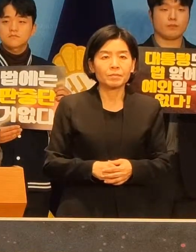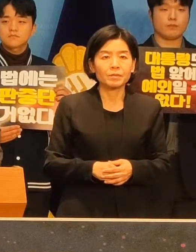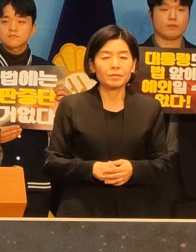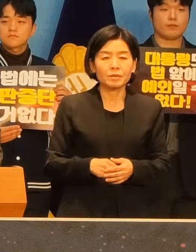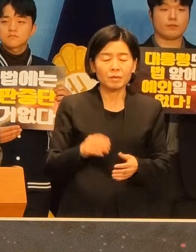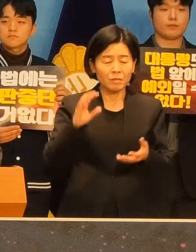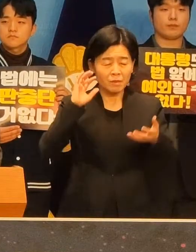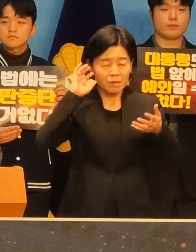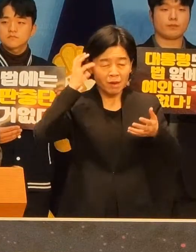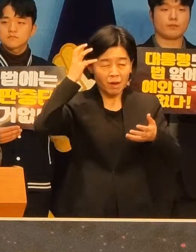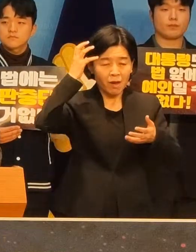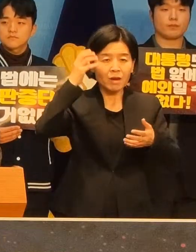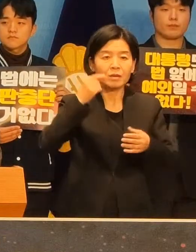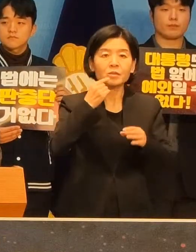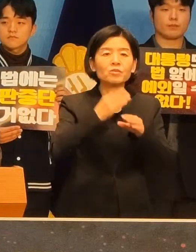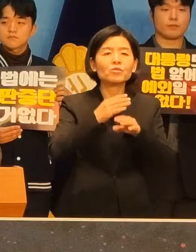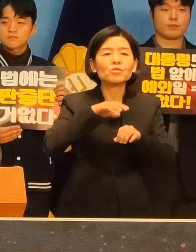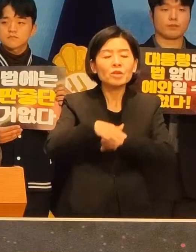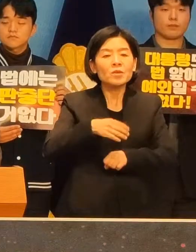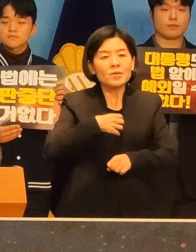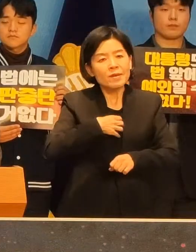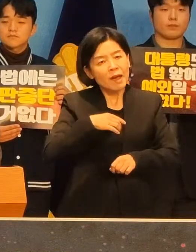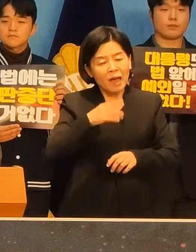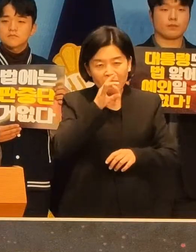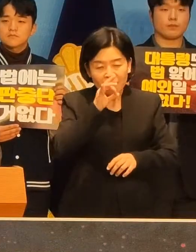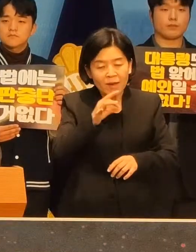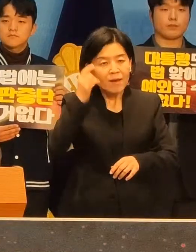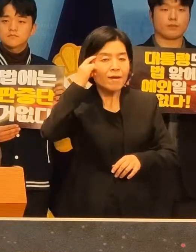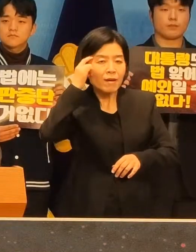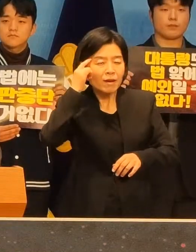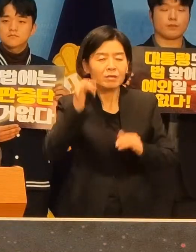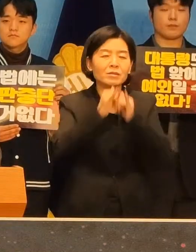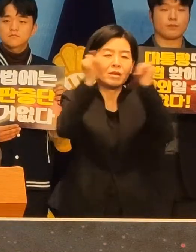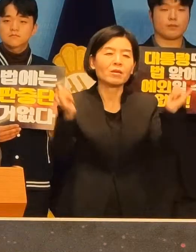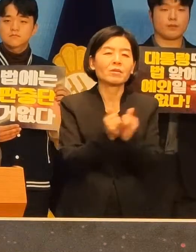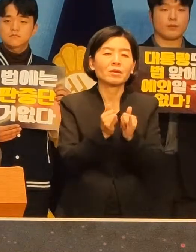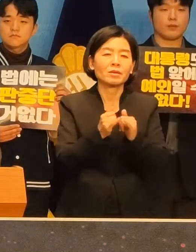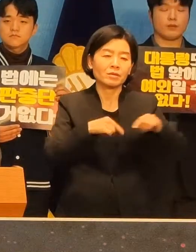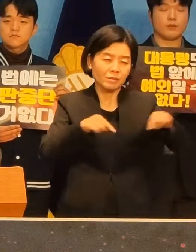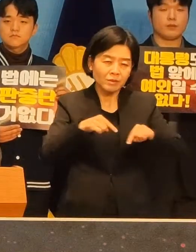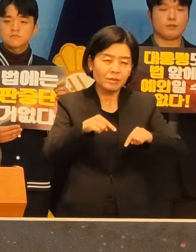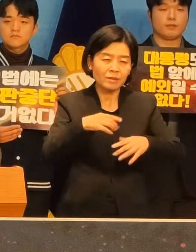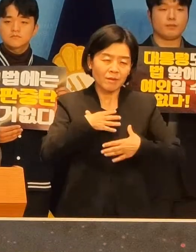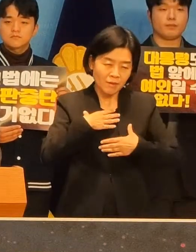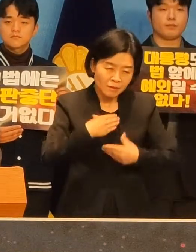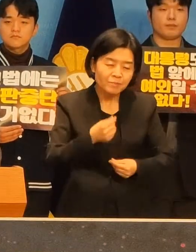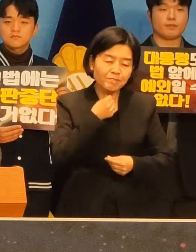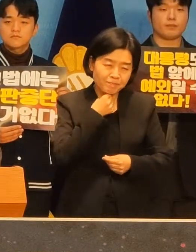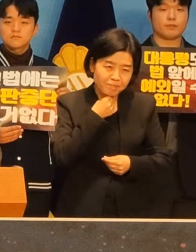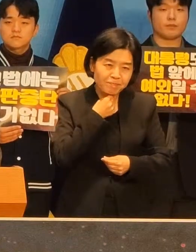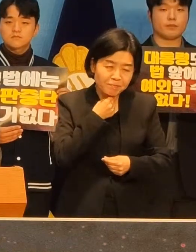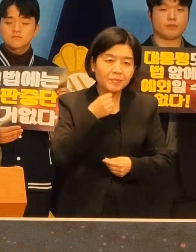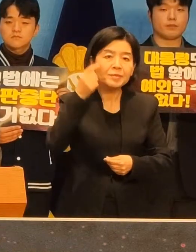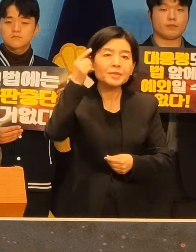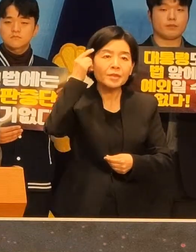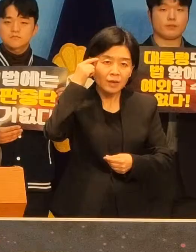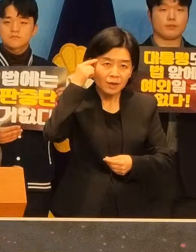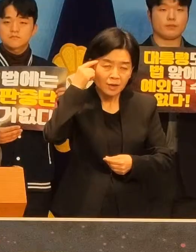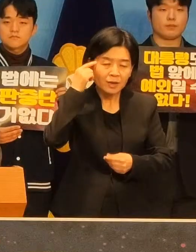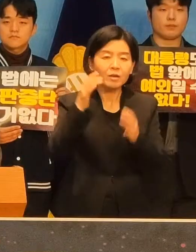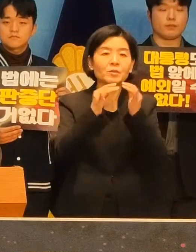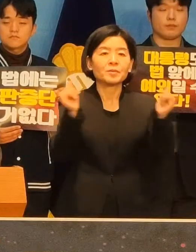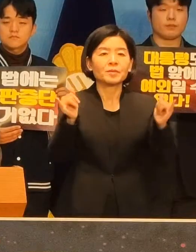광기의 민주주의 위기 속에서 일단 사회, 정치가 안정을 되찾기를 바라는 차원에서